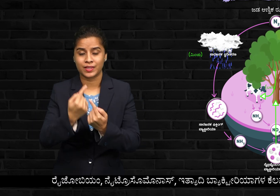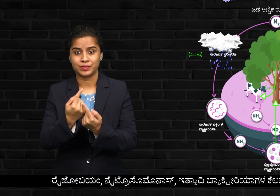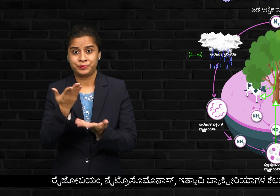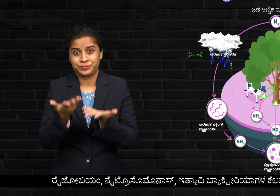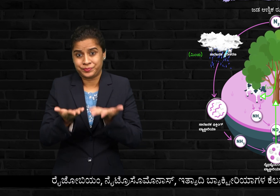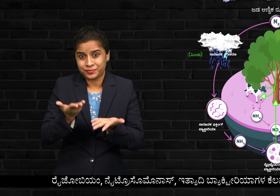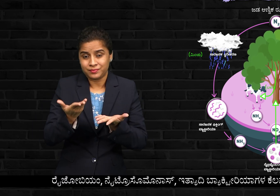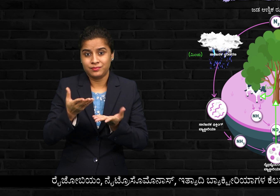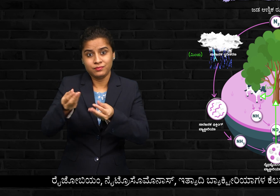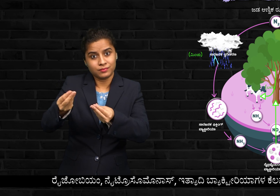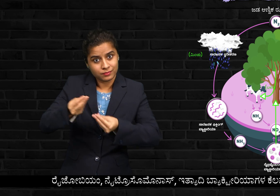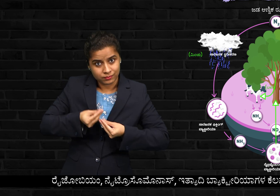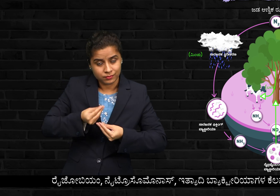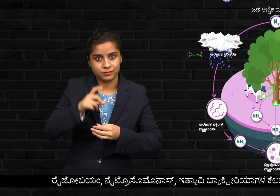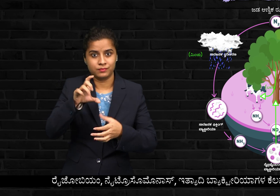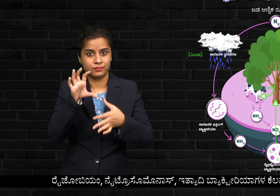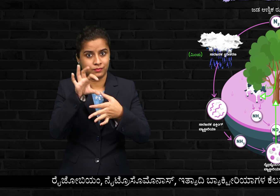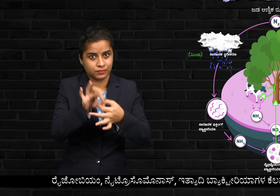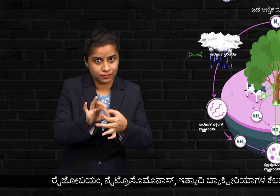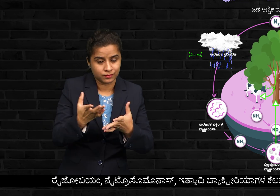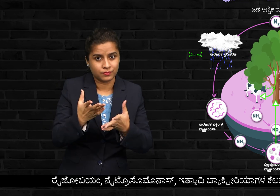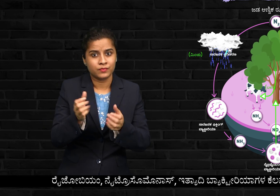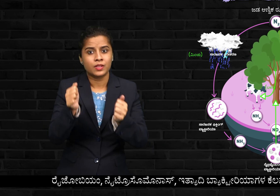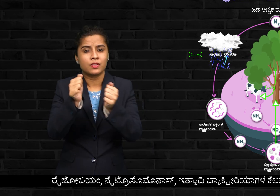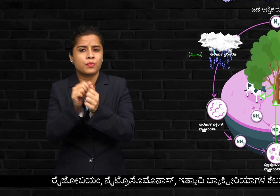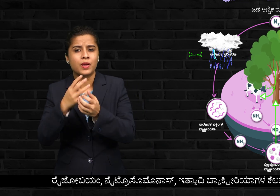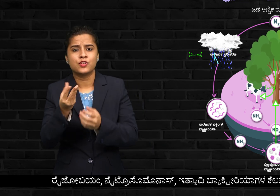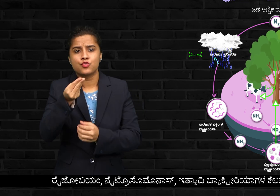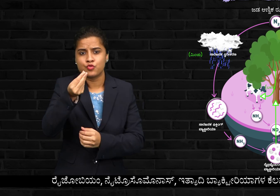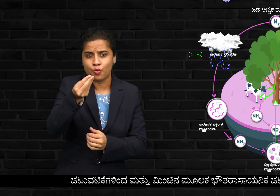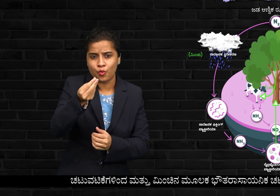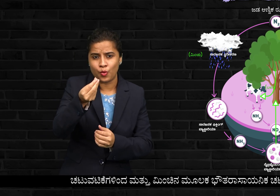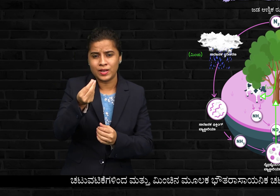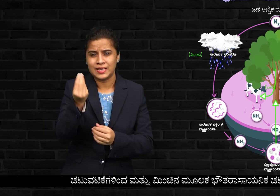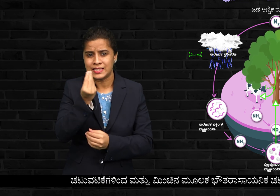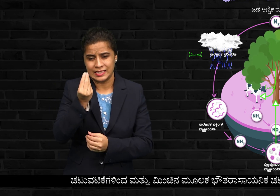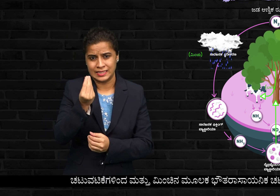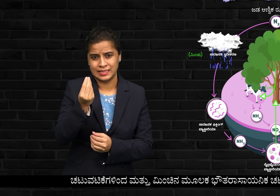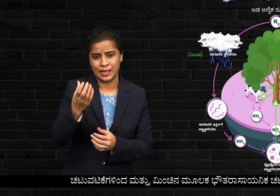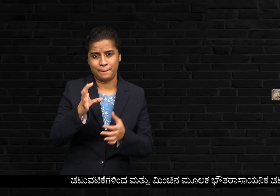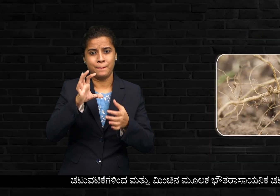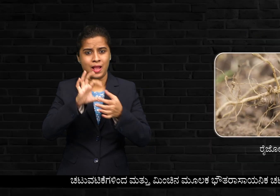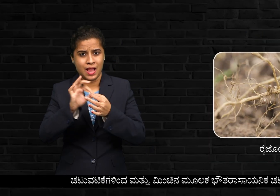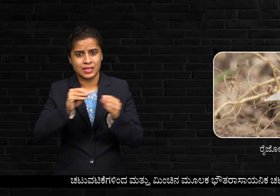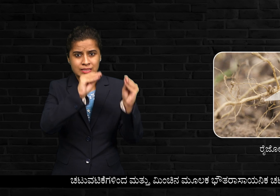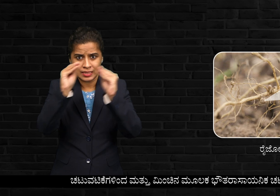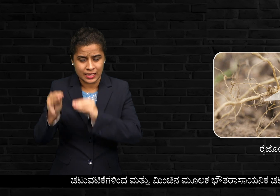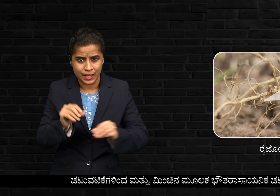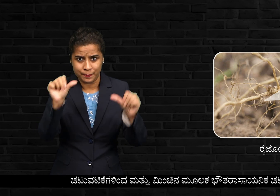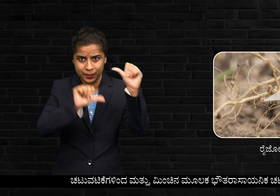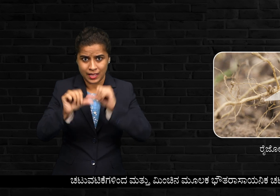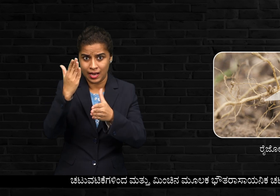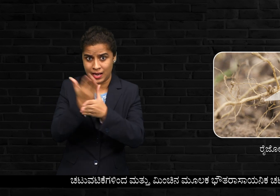ರೈಜೋಬಿಯಂ, ನೈಟ್ರೋಸೋಮೋನಾಸ್ ಇತ್ಯಾದಿ ಬ್ಯಾಕ್ಟೀರಿಯಾಗಳ ಕೆಲವು ಜೀವರಾಸಾಯನಿಕ ಚಟುವಟಿಕೆಗಳಿಂದ ಮತ್ತು ಮಿಂಚಿನ ಮೂಲಕ